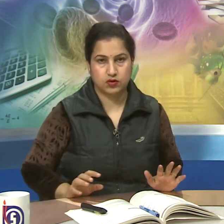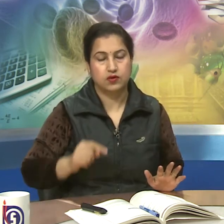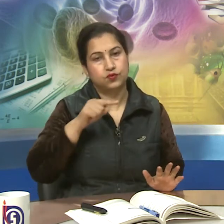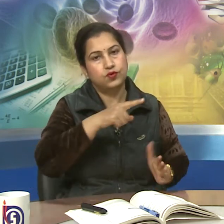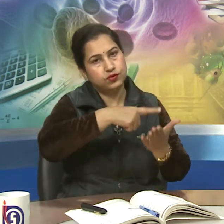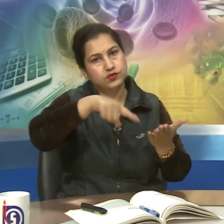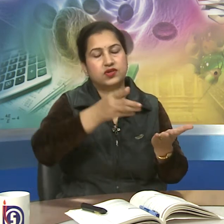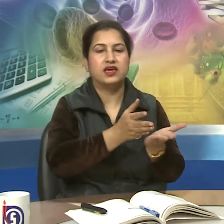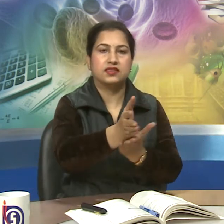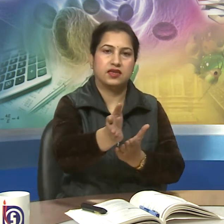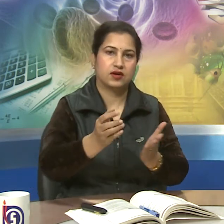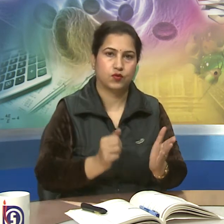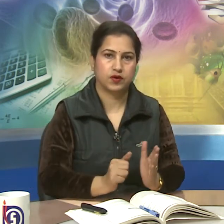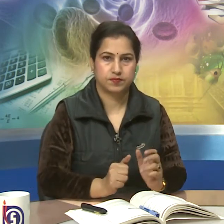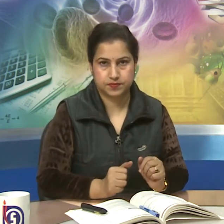होगा वही होगा